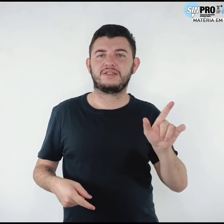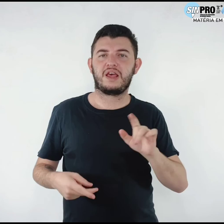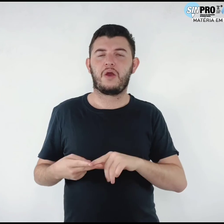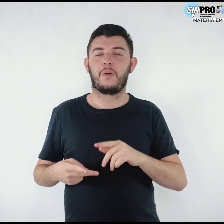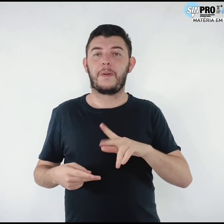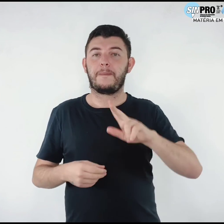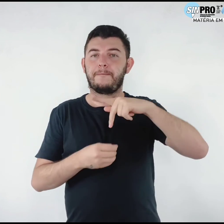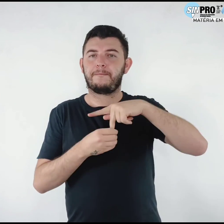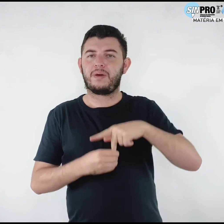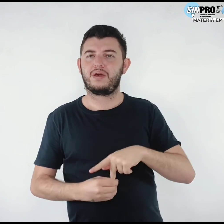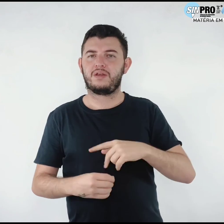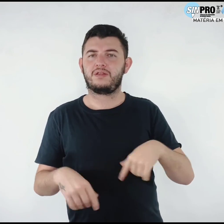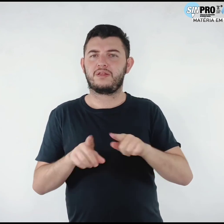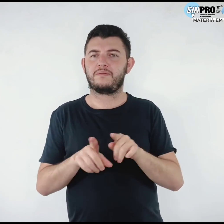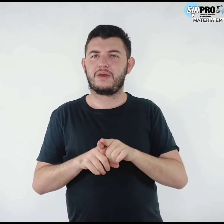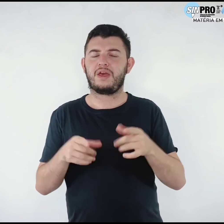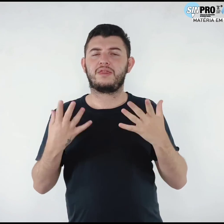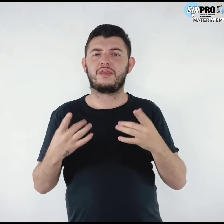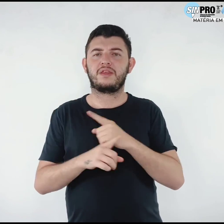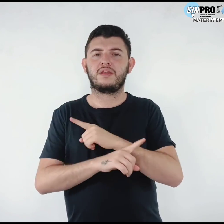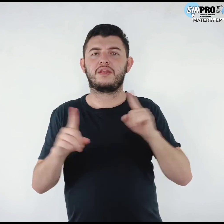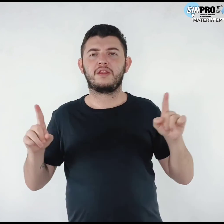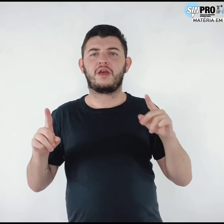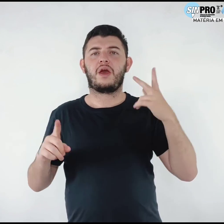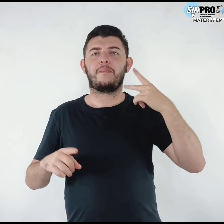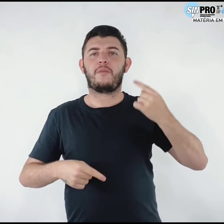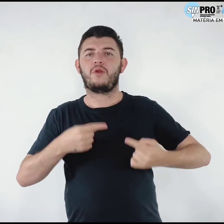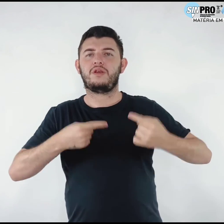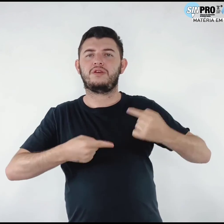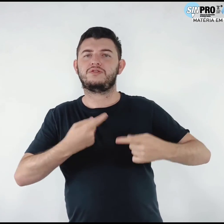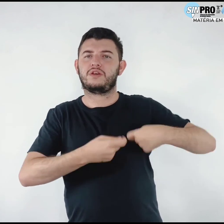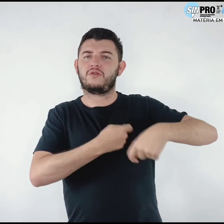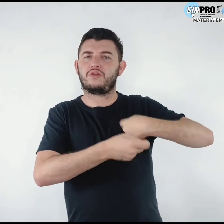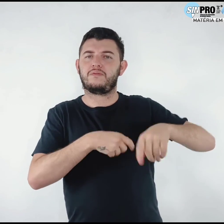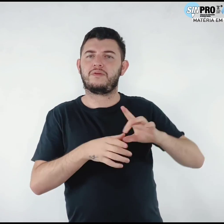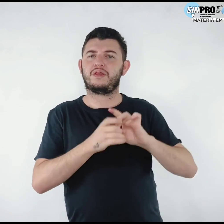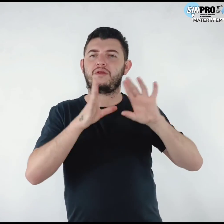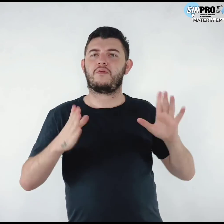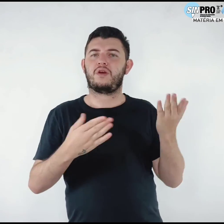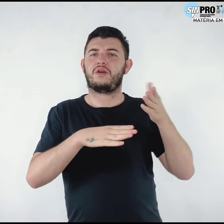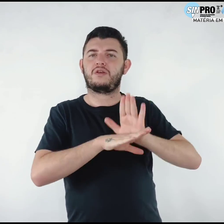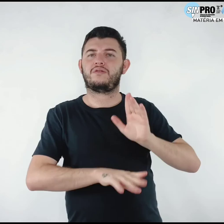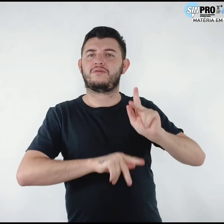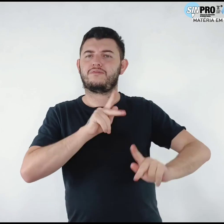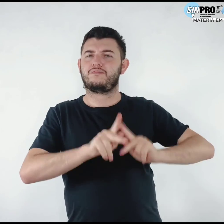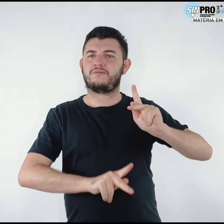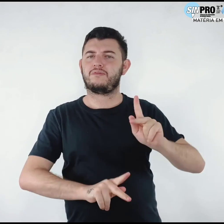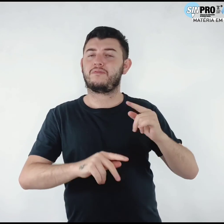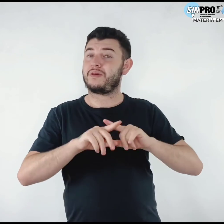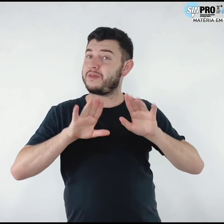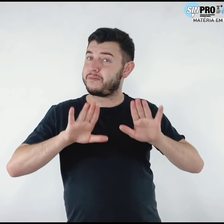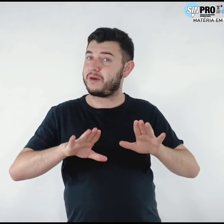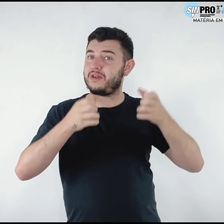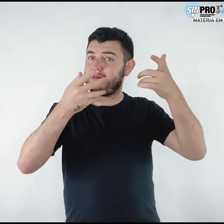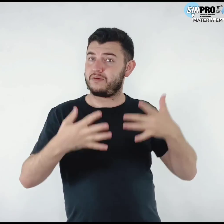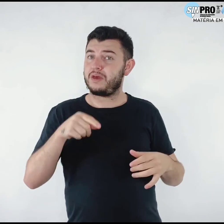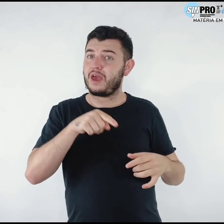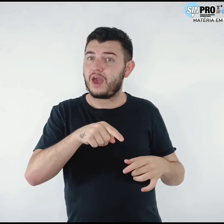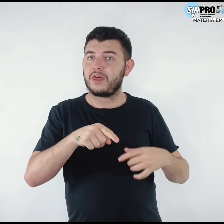a política econômica democrático-popular. Justamente a política econômica que deu a ela